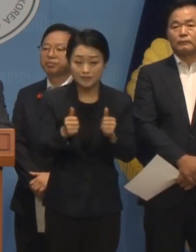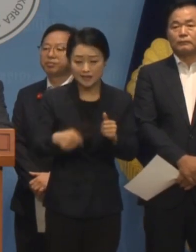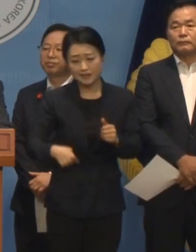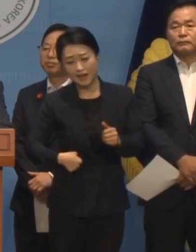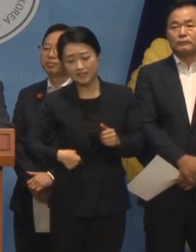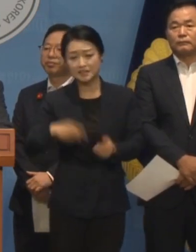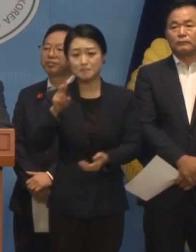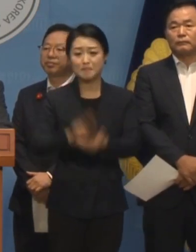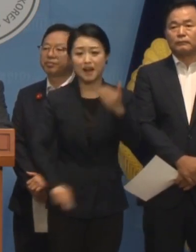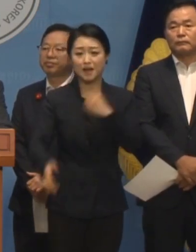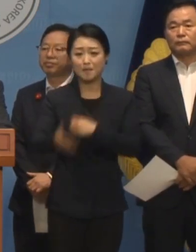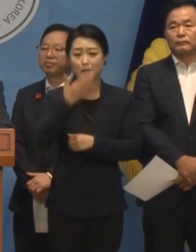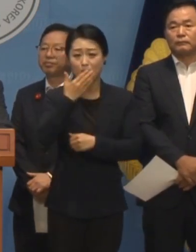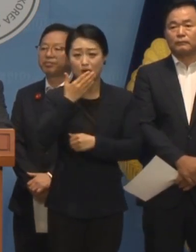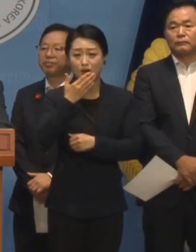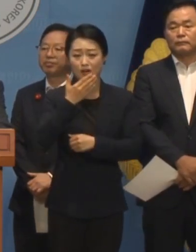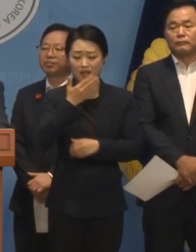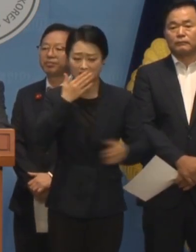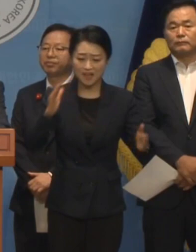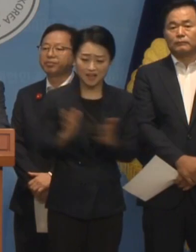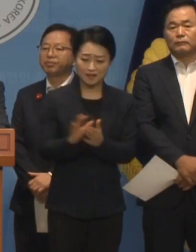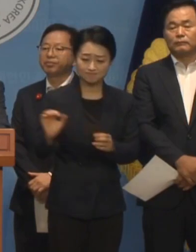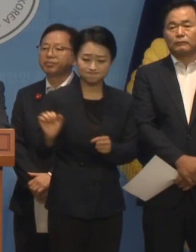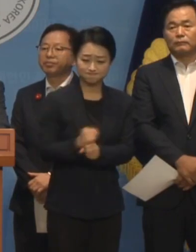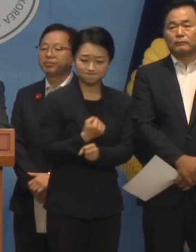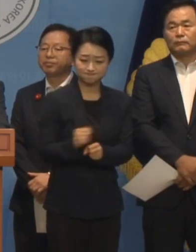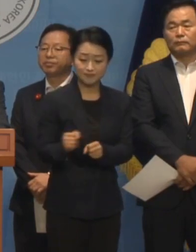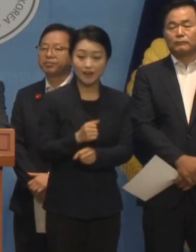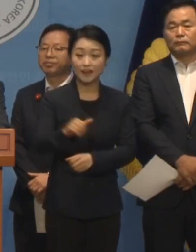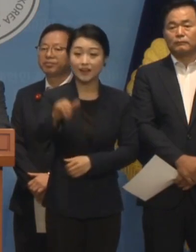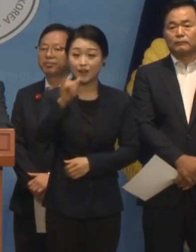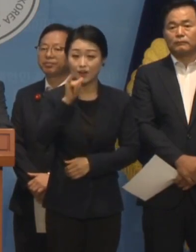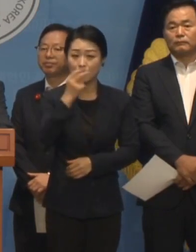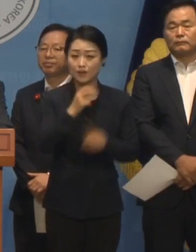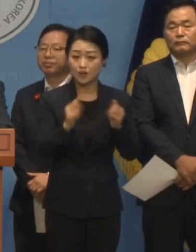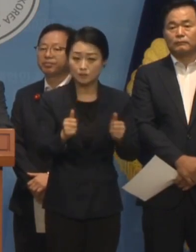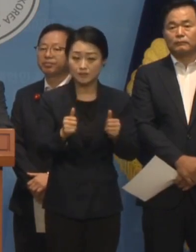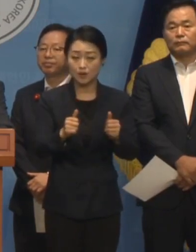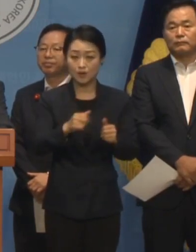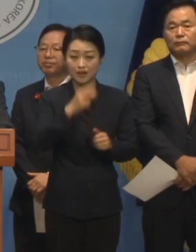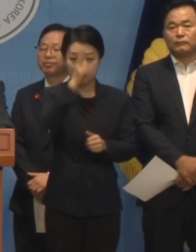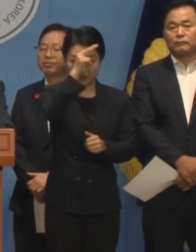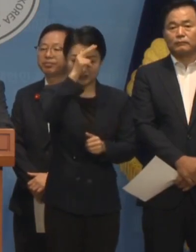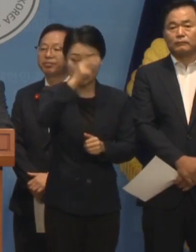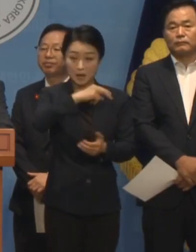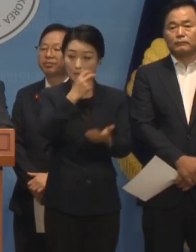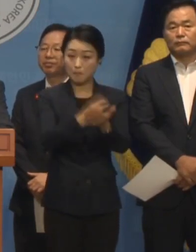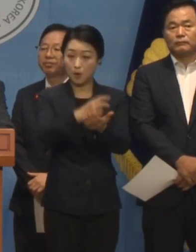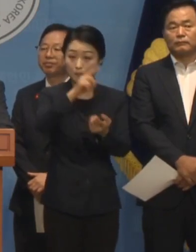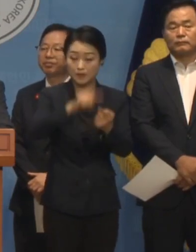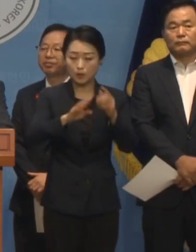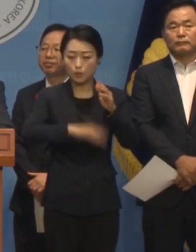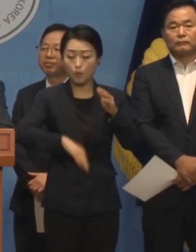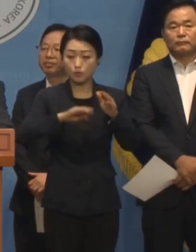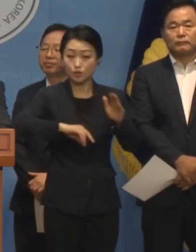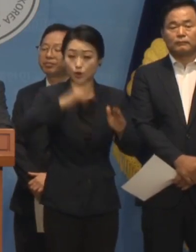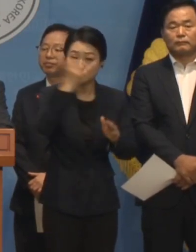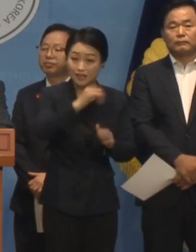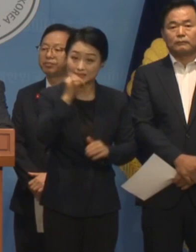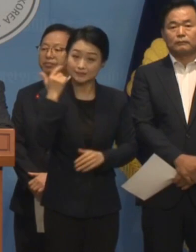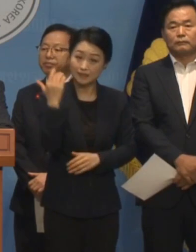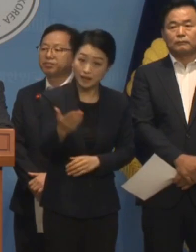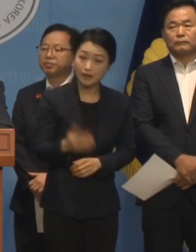양심을 팔아먹어버린 협잡몰이배가 되어버렸습니다. 검사와 검찰이 법대로 공정하게 수사하고